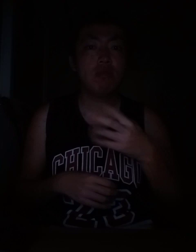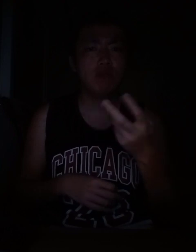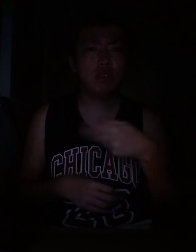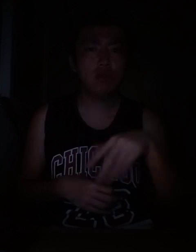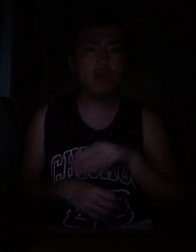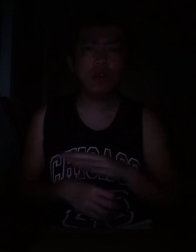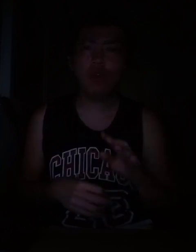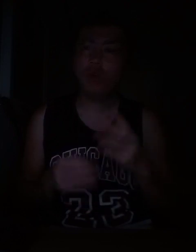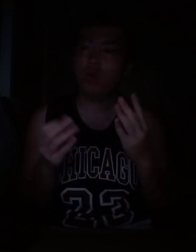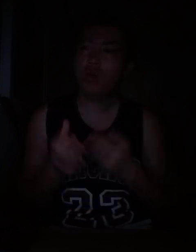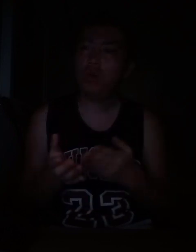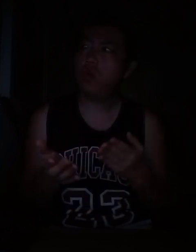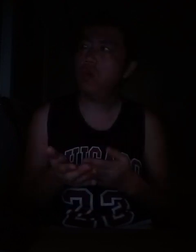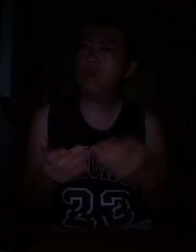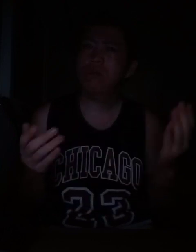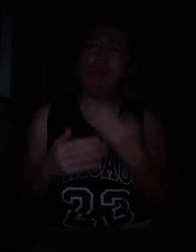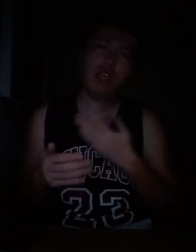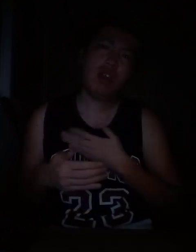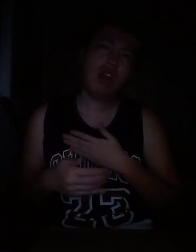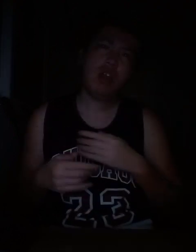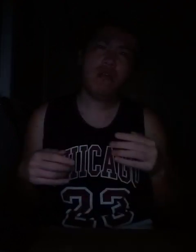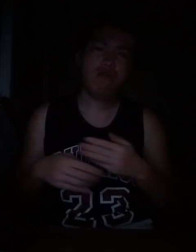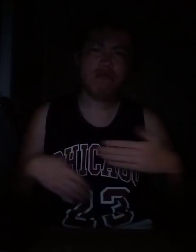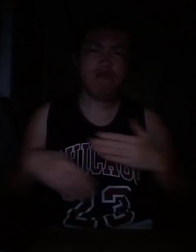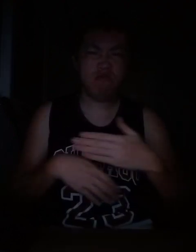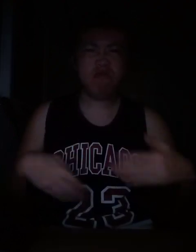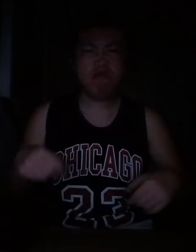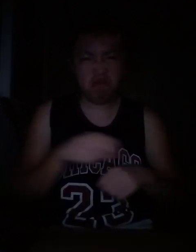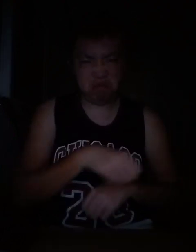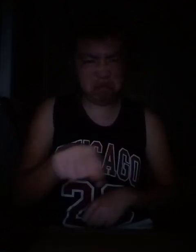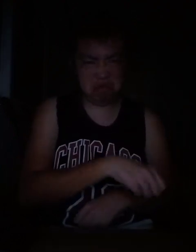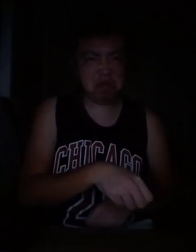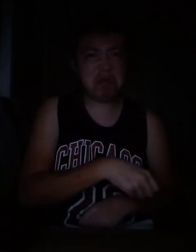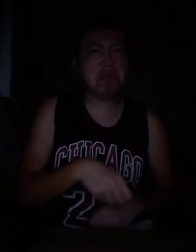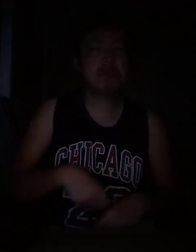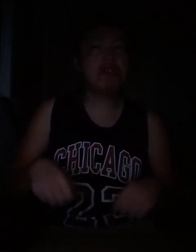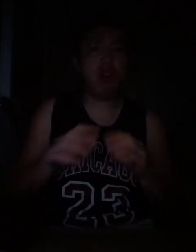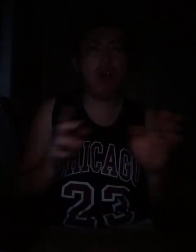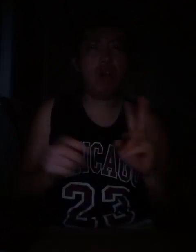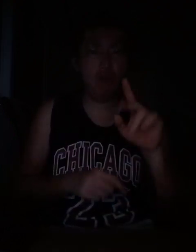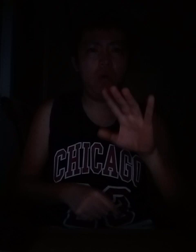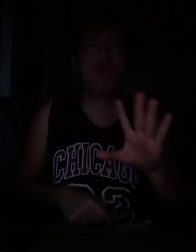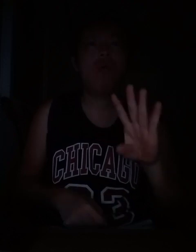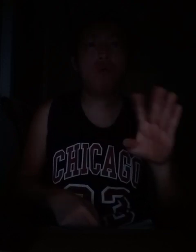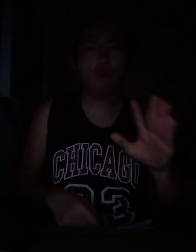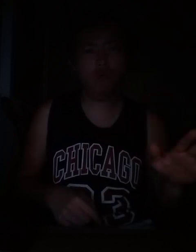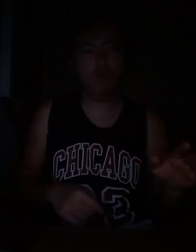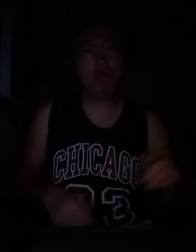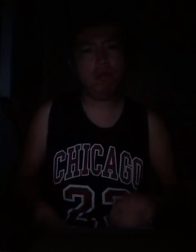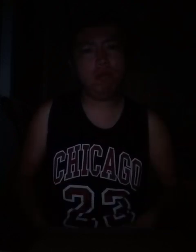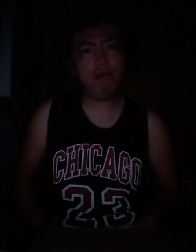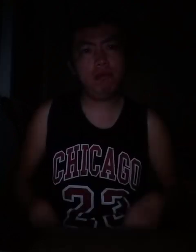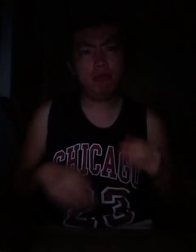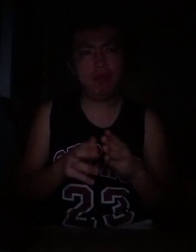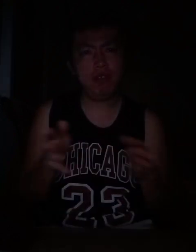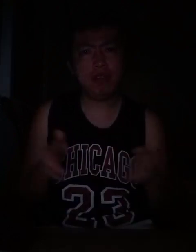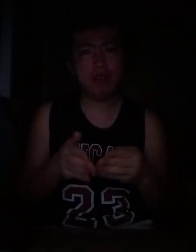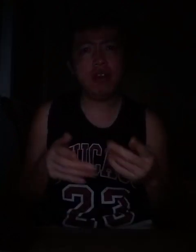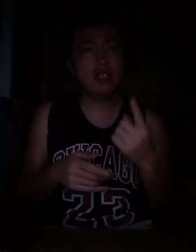기간 여론의 문매를 맞았던 화장실 청소와 관리 비용은 4,500만 원에 불과했고 그늘막 설치 예산 1억 8천만